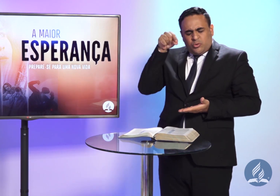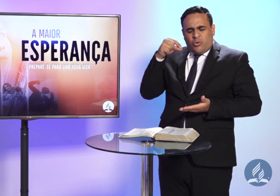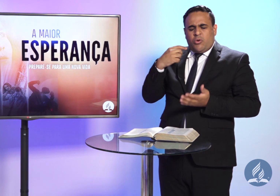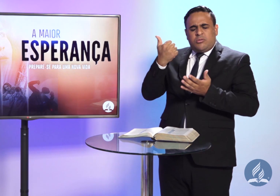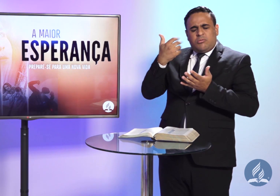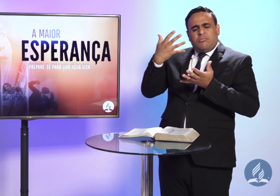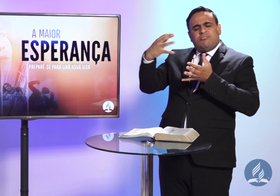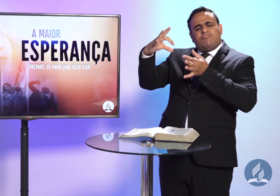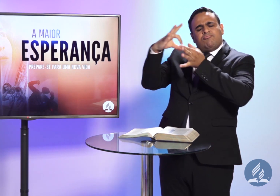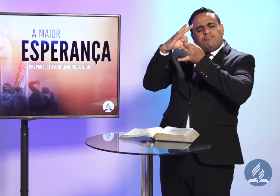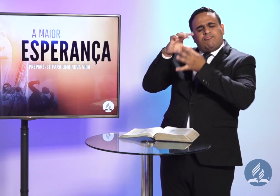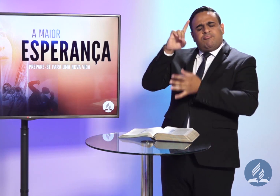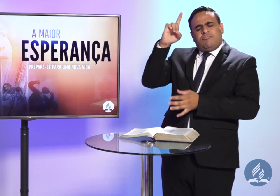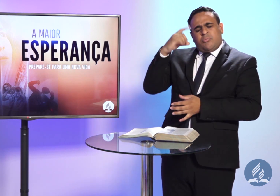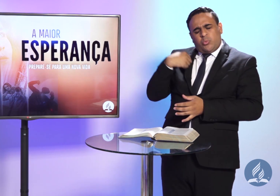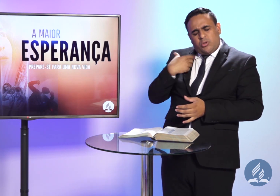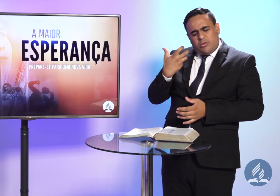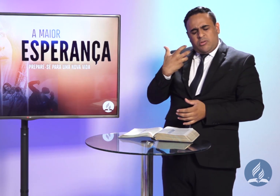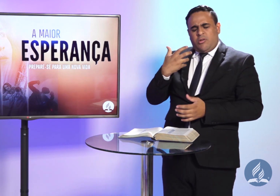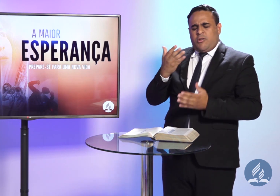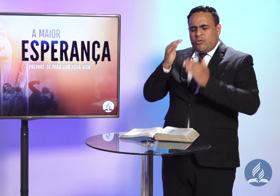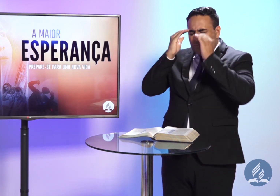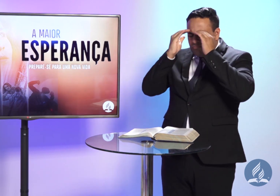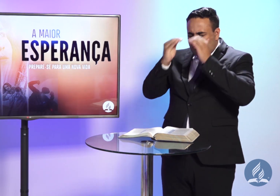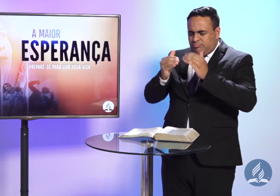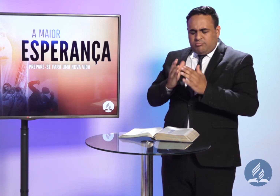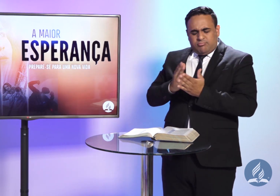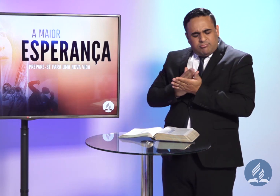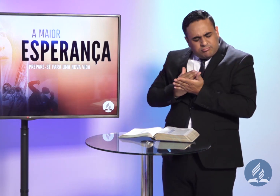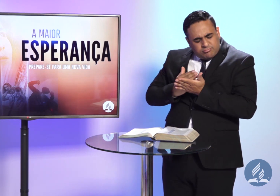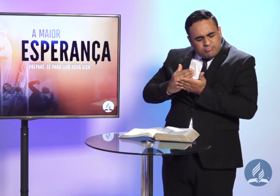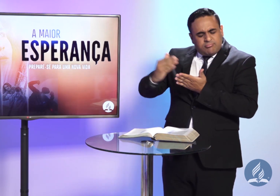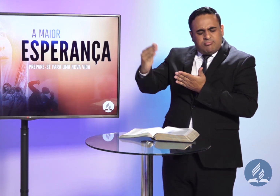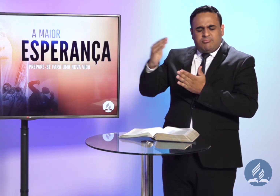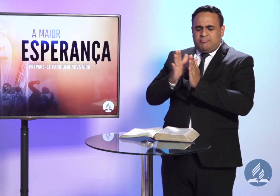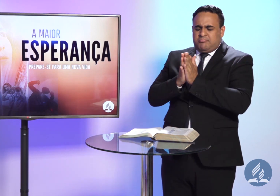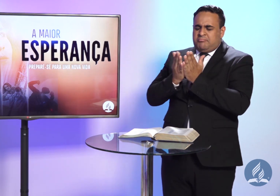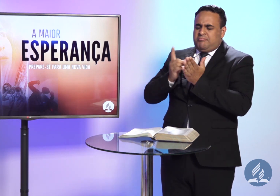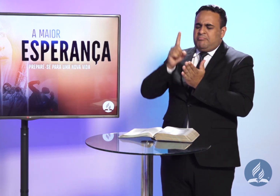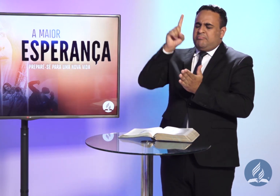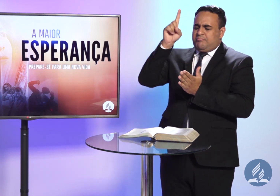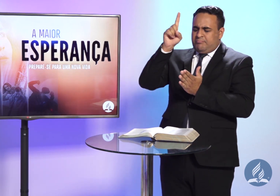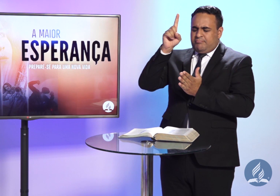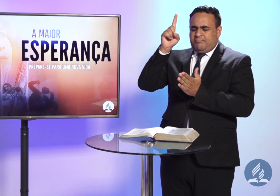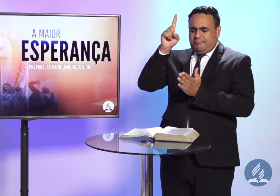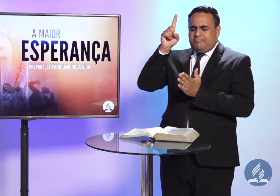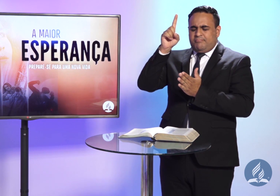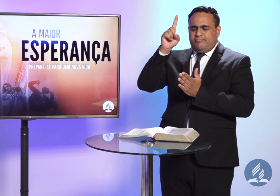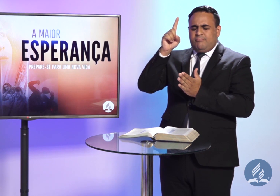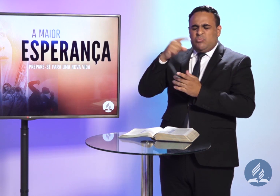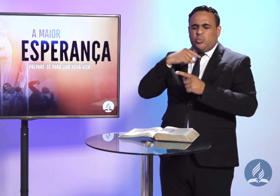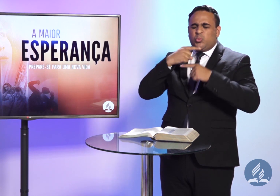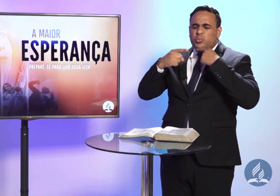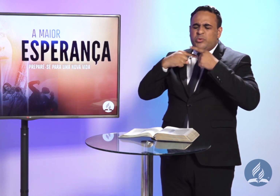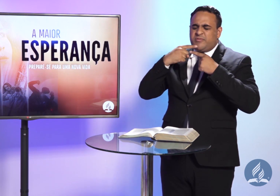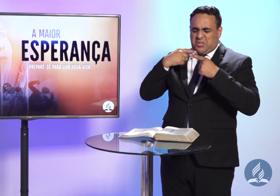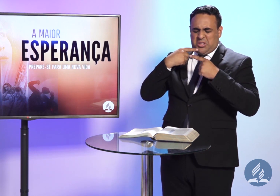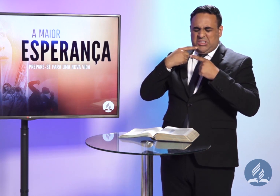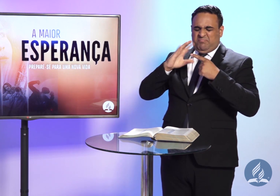possam, na sua particularidade, do seu jeito individual, tomarem uma decisão de